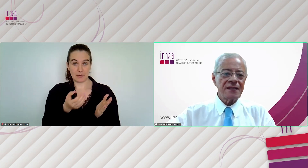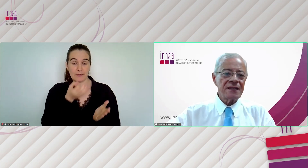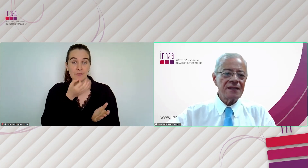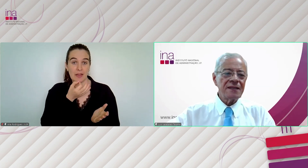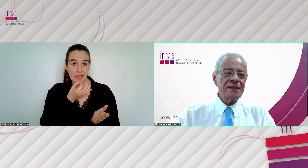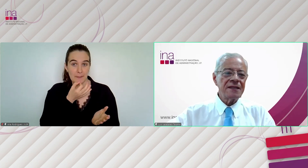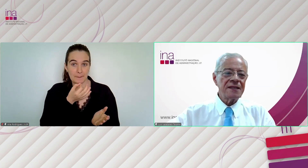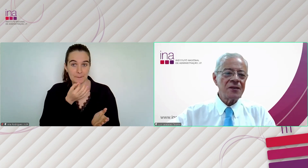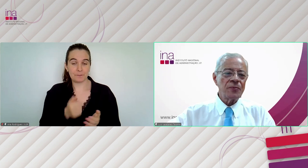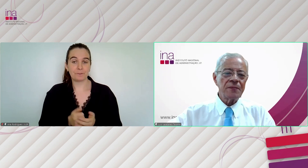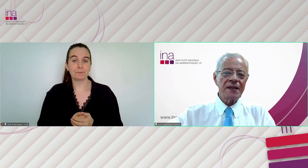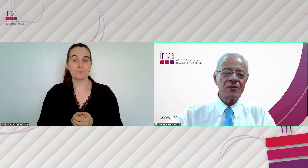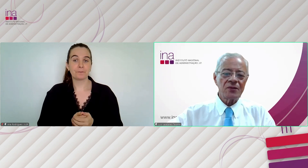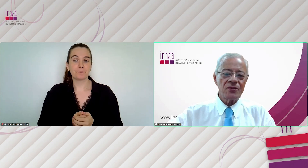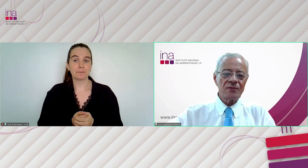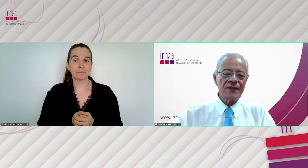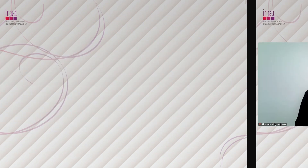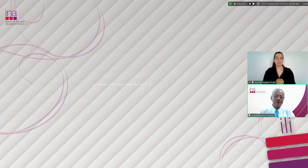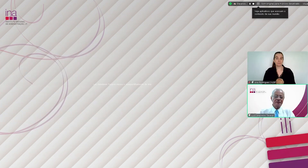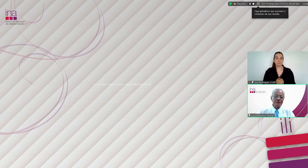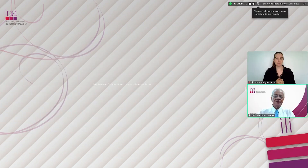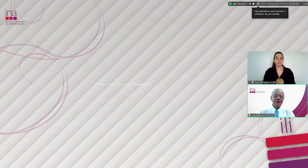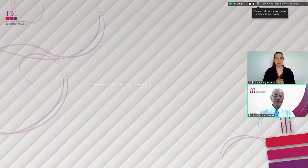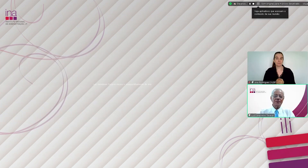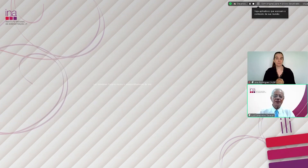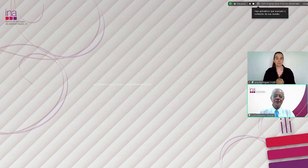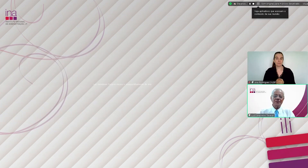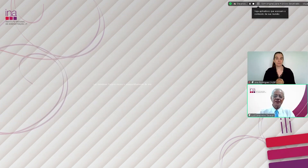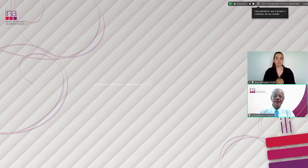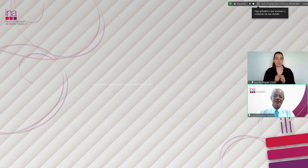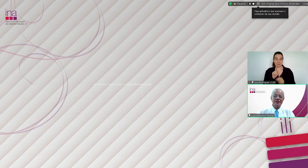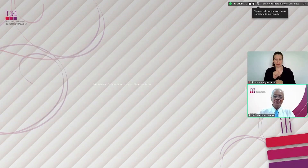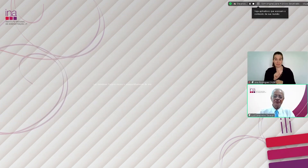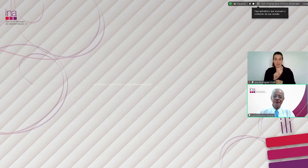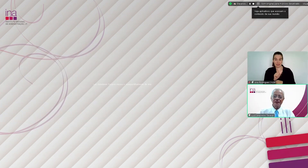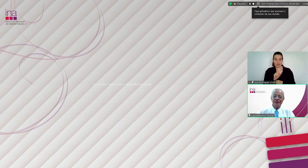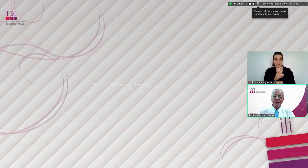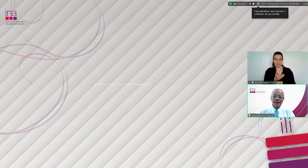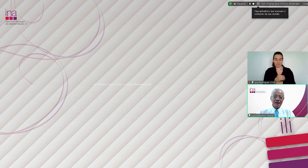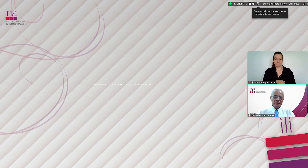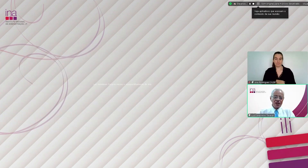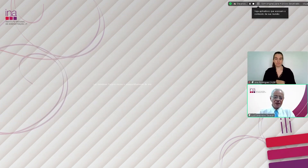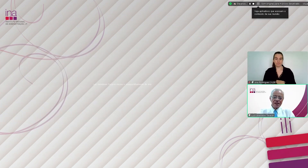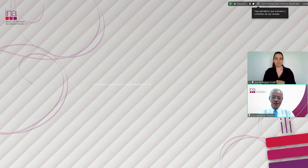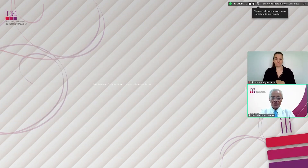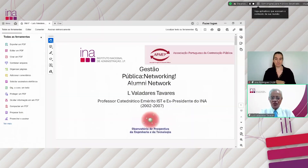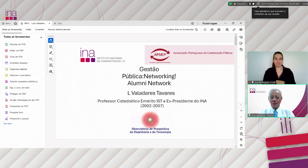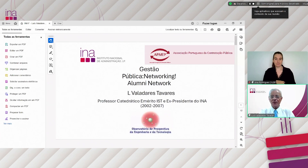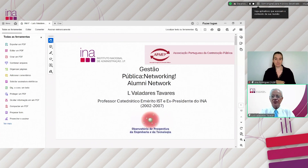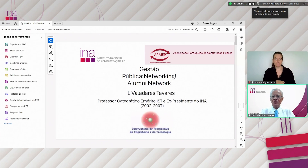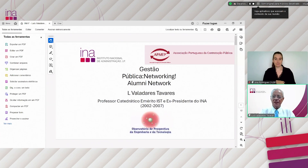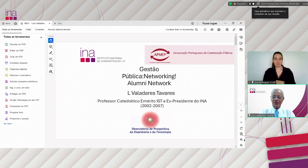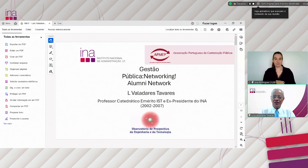traz, esse é o primeiro de todos, de facto, que é a primeira apresentação. Já agora dizer-vos que eu